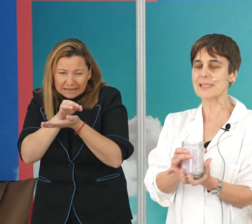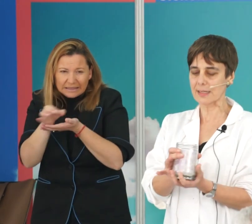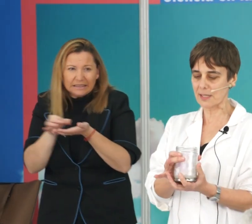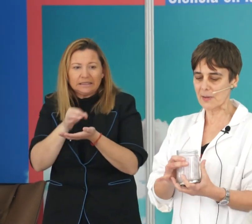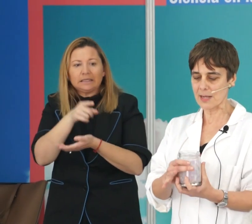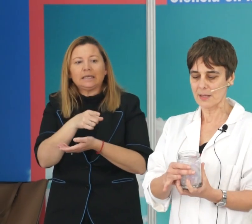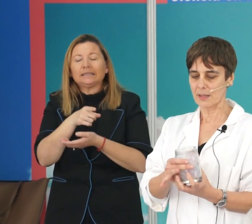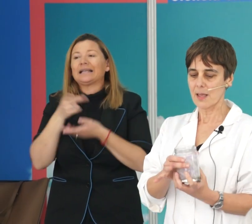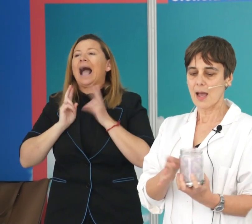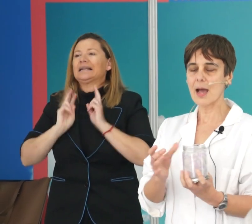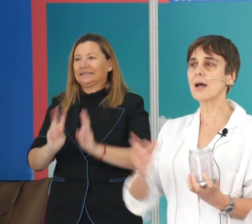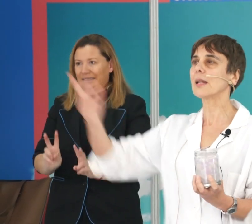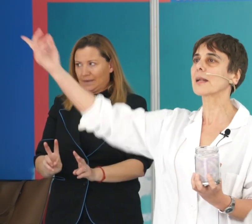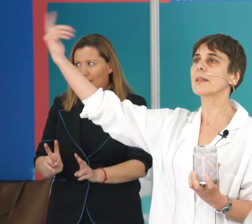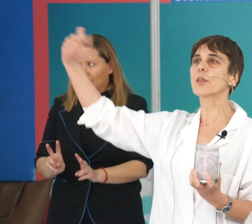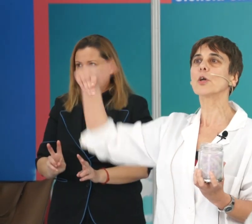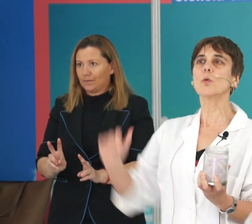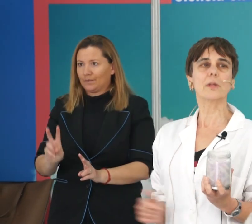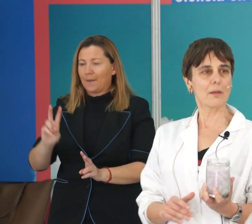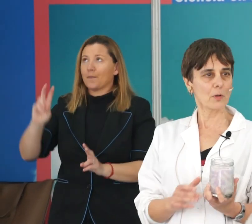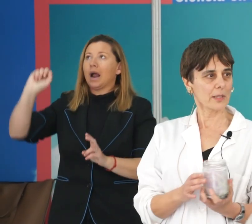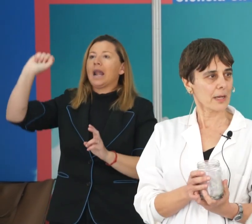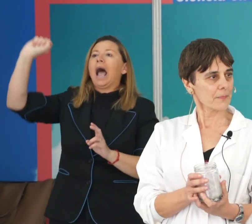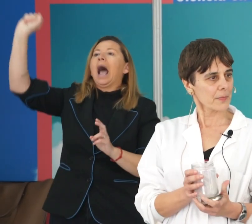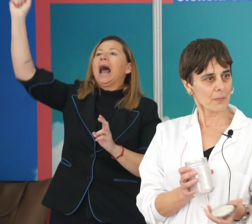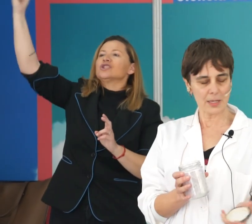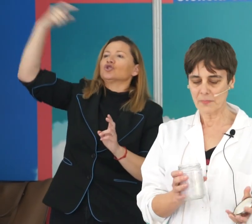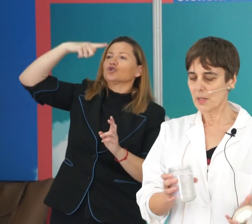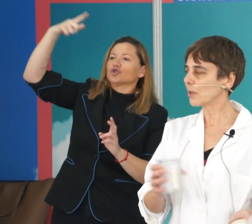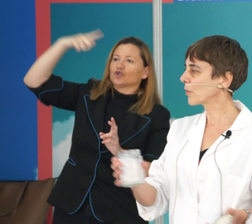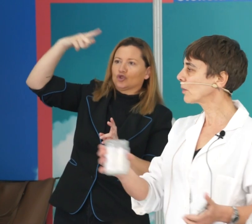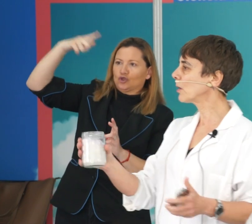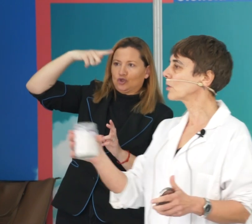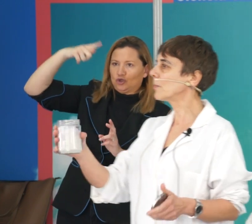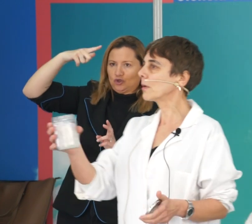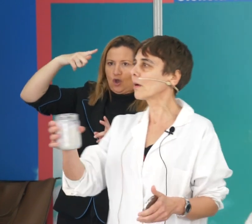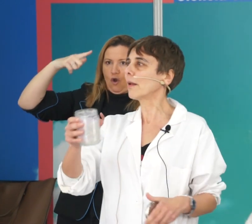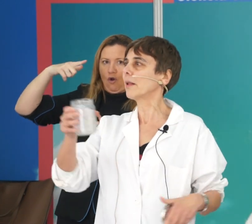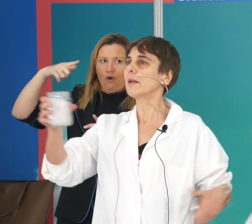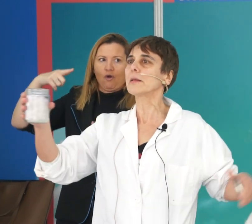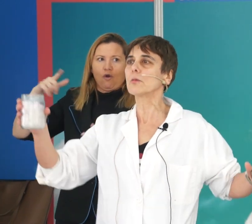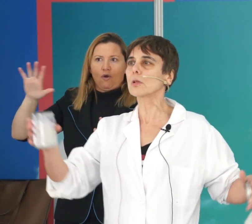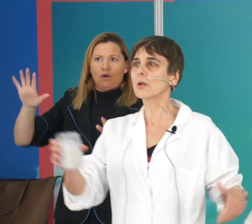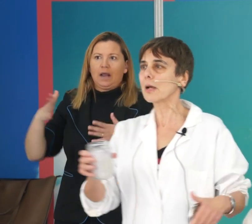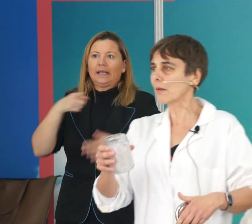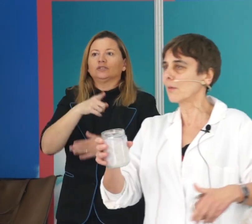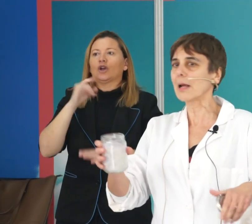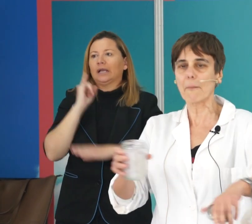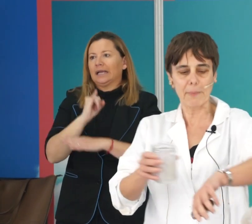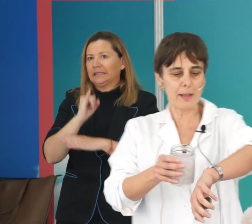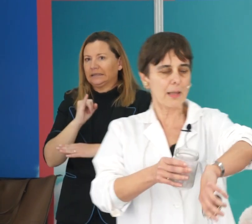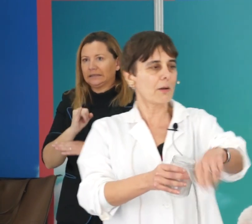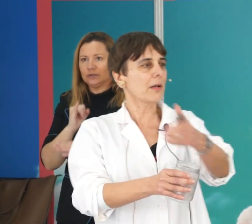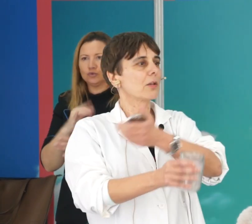que es activa a la radiación ultravioleta. ¿Vale? Entonces esto es lo típico, que en el instituto todos los años